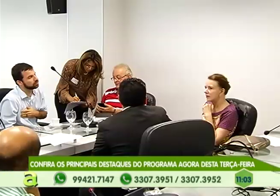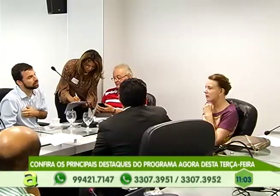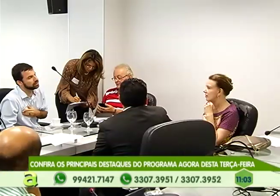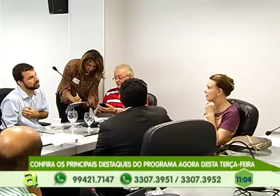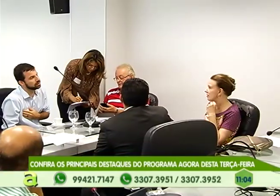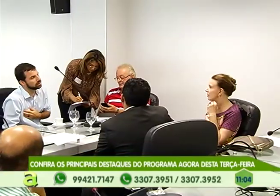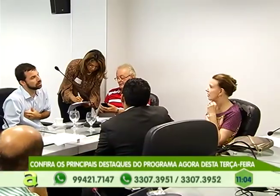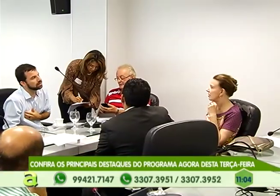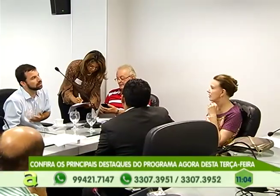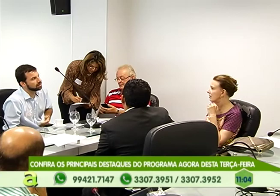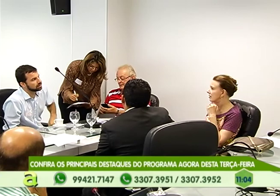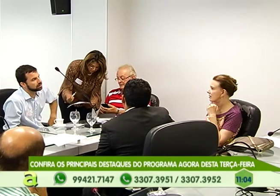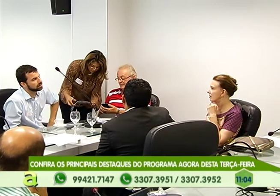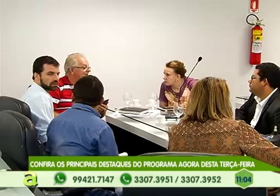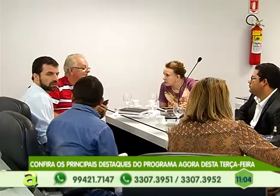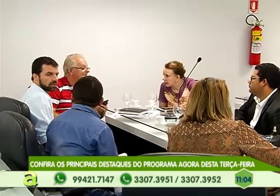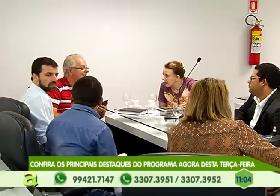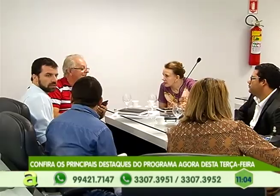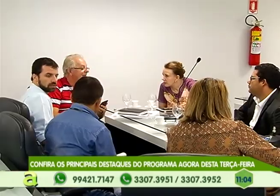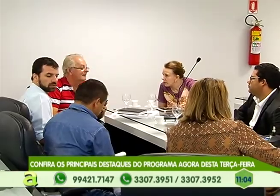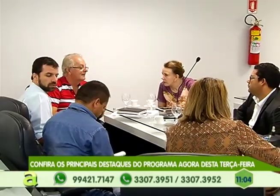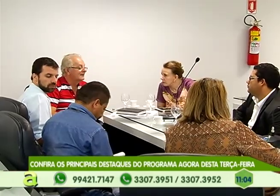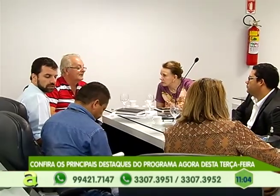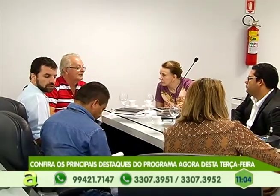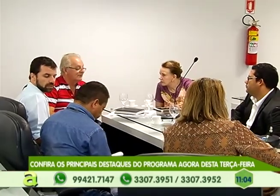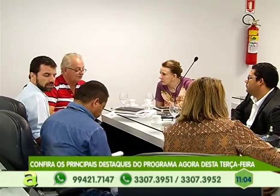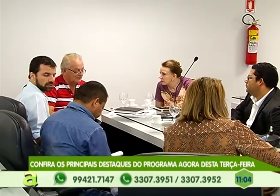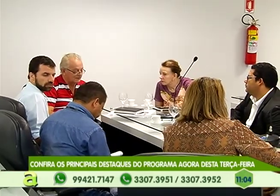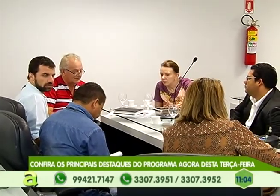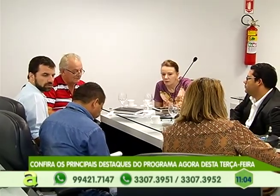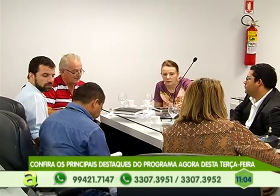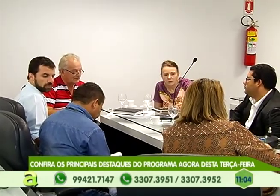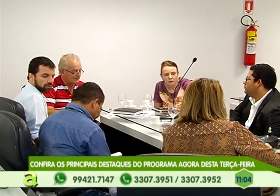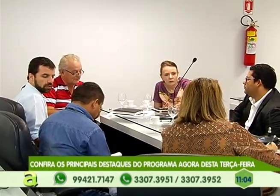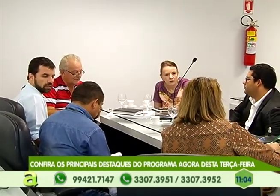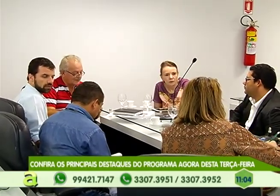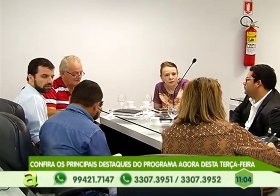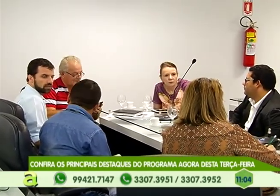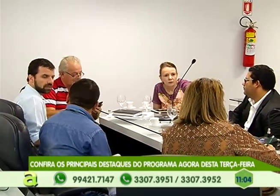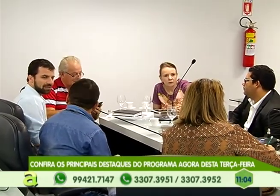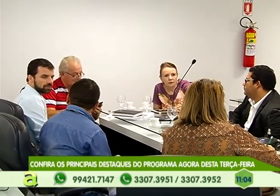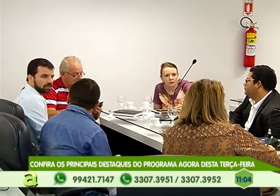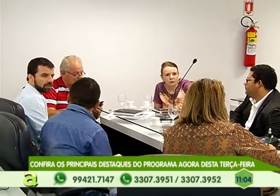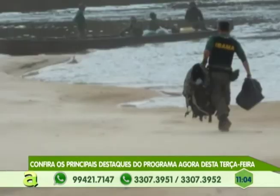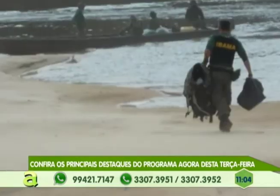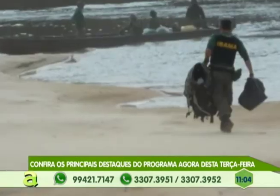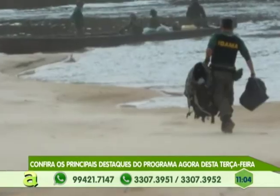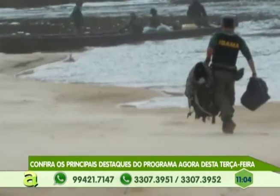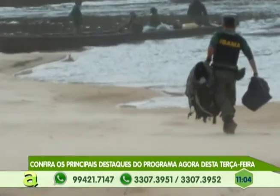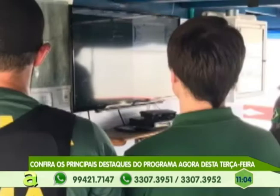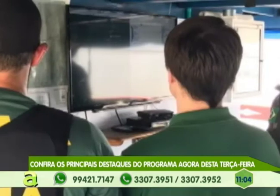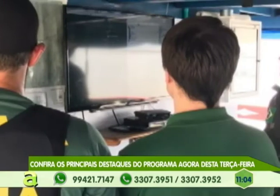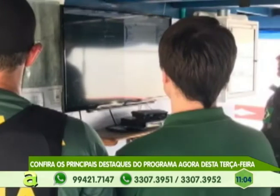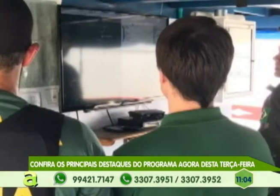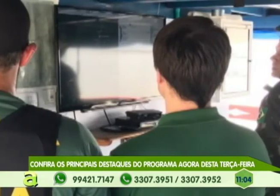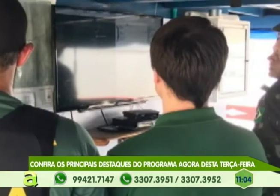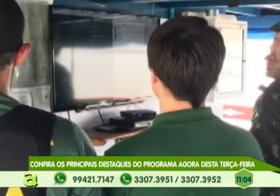supõe todo um grupo de indígenas que foi massacrada, foi massacrado.